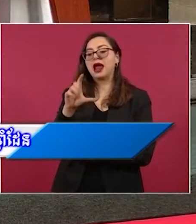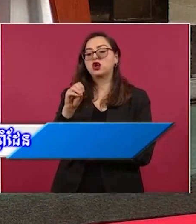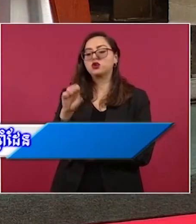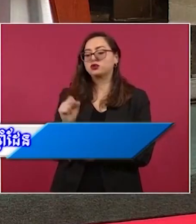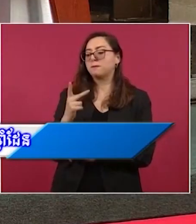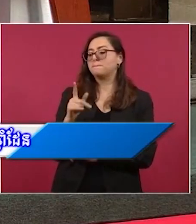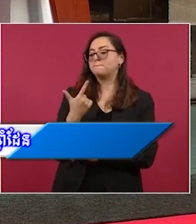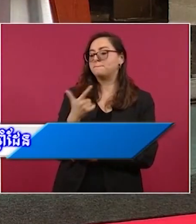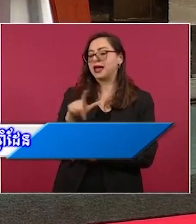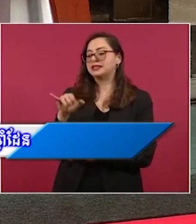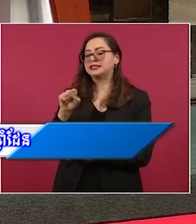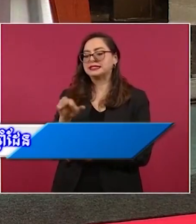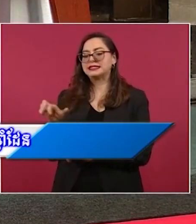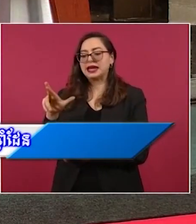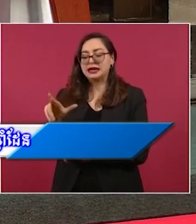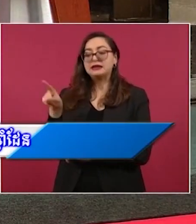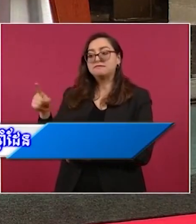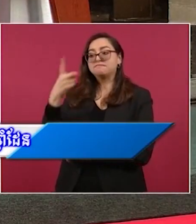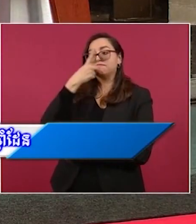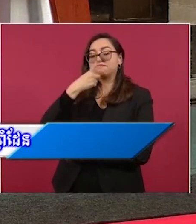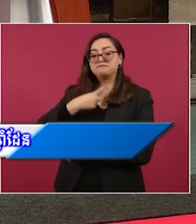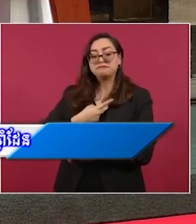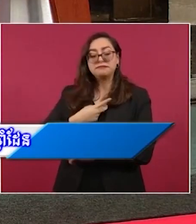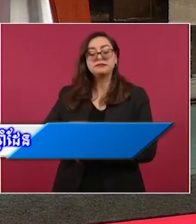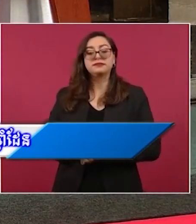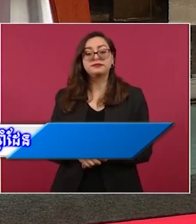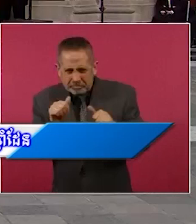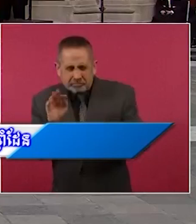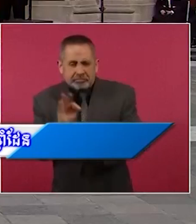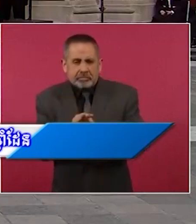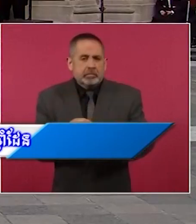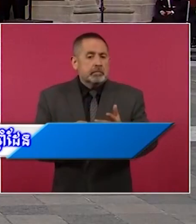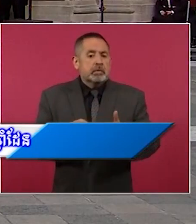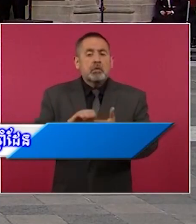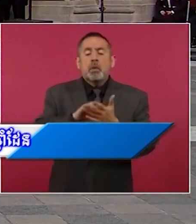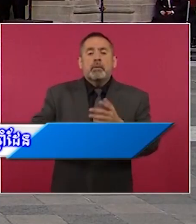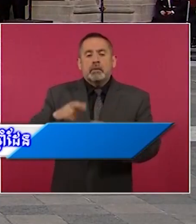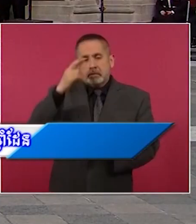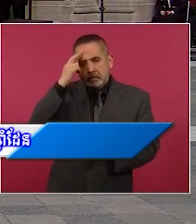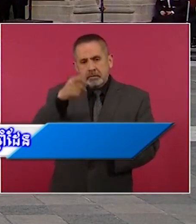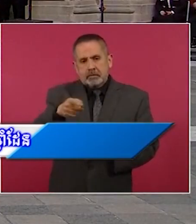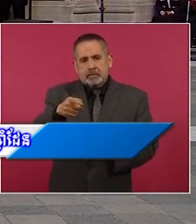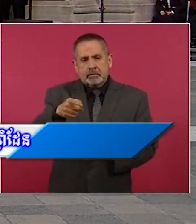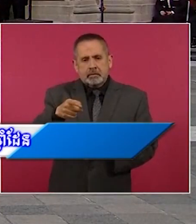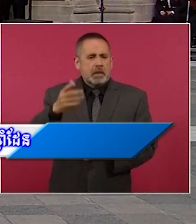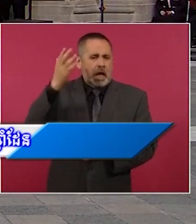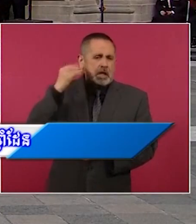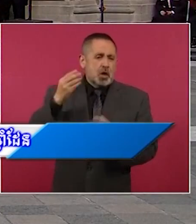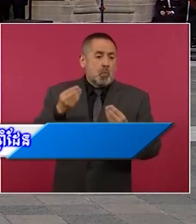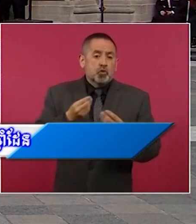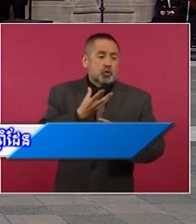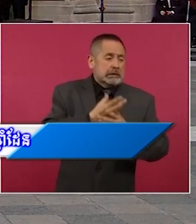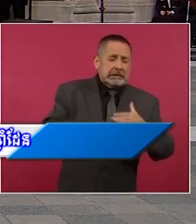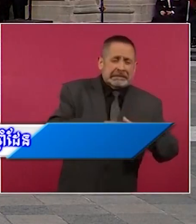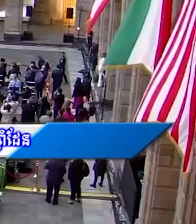ន់អាមេរិកឡាទីនប៉ុន្តែនៅពេលដែលពួកគេបានបិទកិច្ចប្រជុំកាលពីថ្ងៃអង្គារនៅក្នុងទីក្រុងមិចស៊ិចជាមួយនឹងសន្និសីទសារព័ត៌